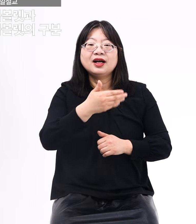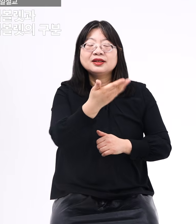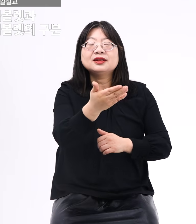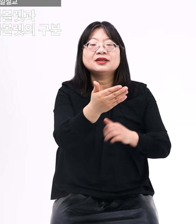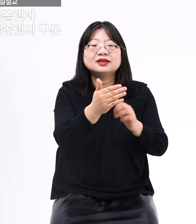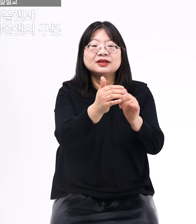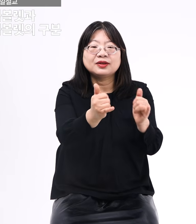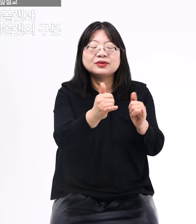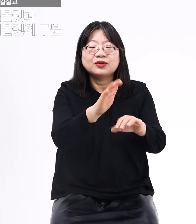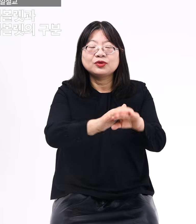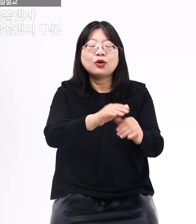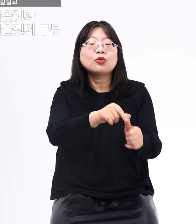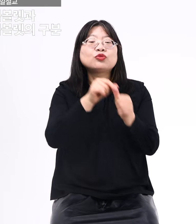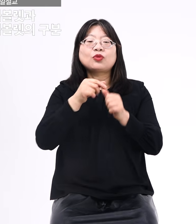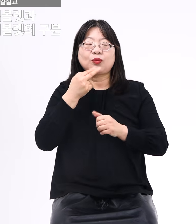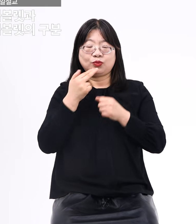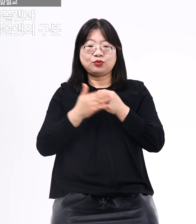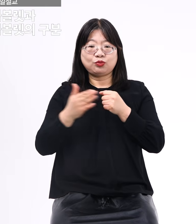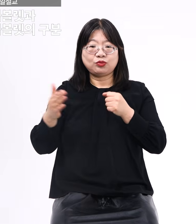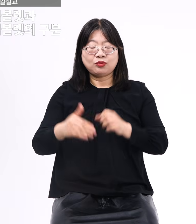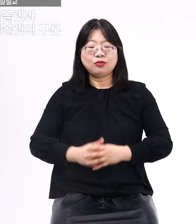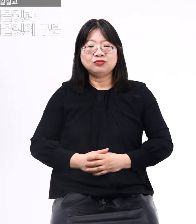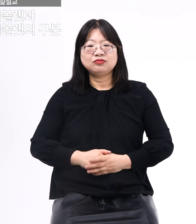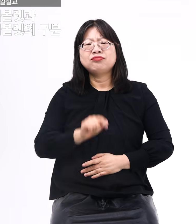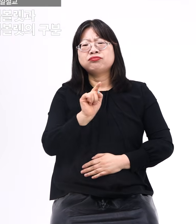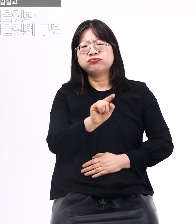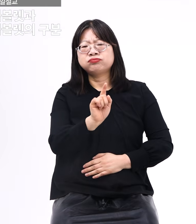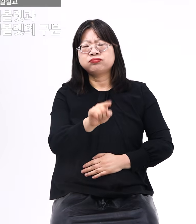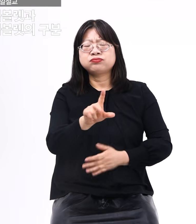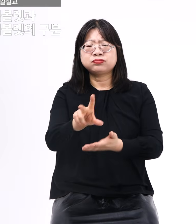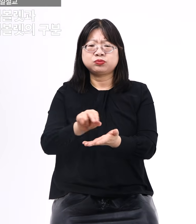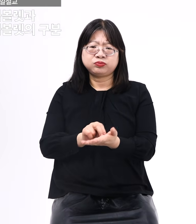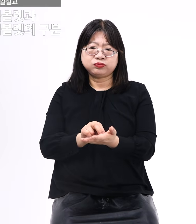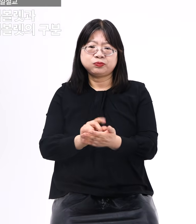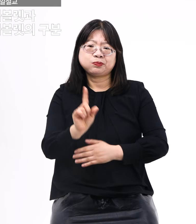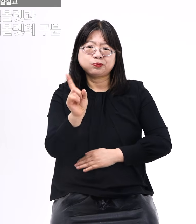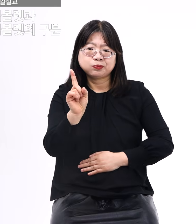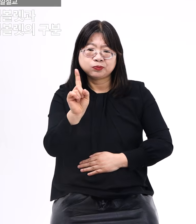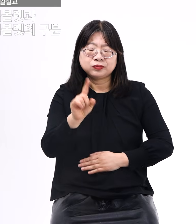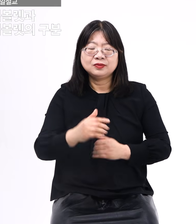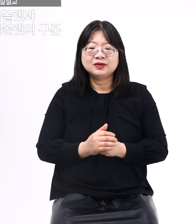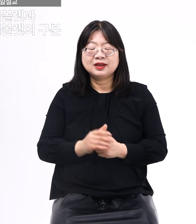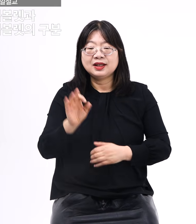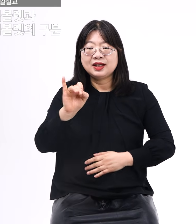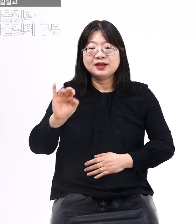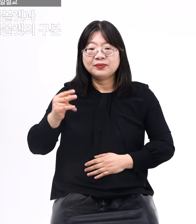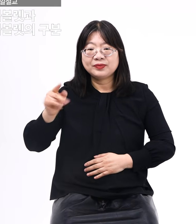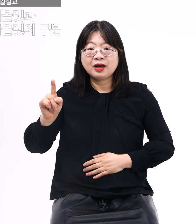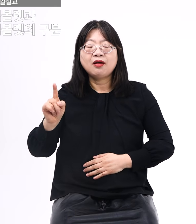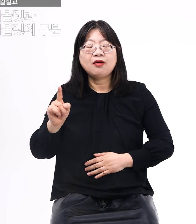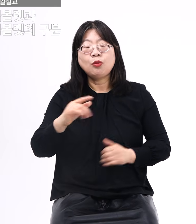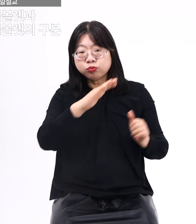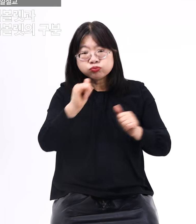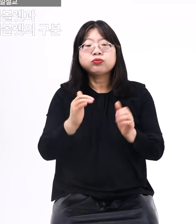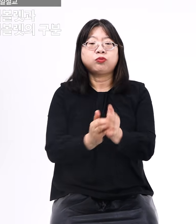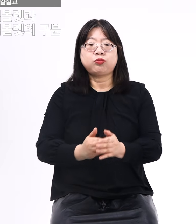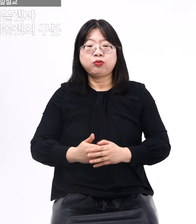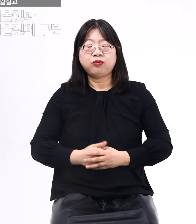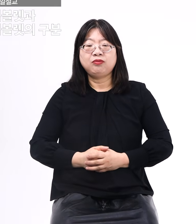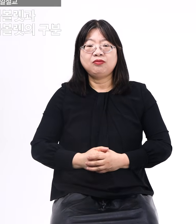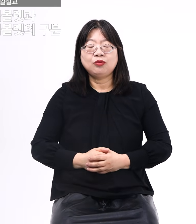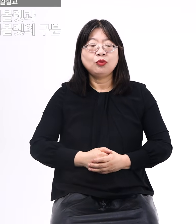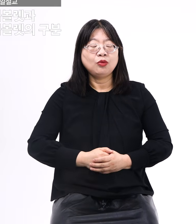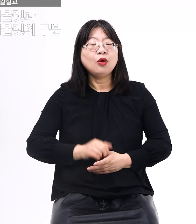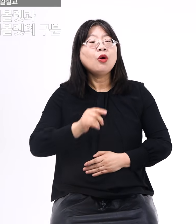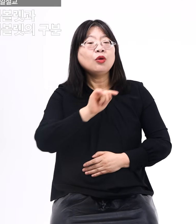구원하지 아니한 고로. 자, 이게 이제 문제예요. 뭐냐 하면 입다는 불렀다는 거예요.